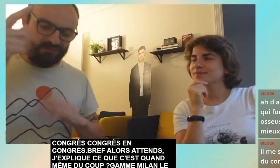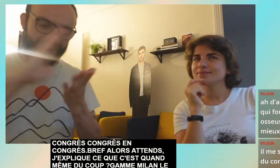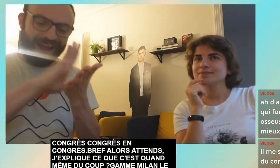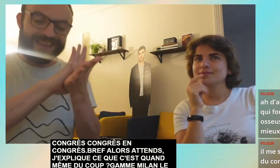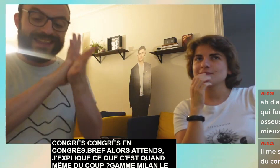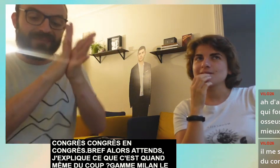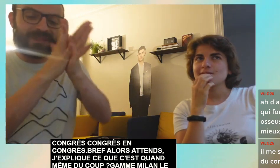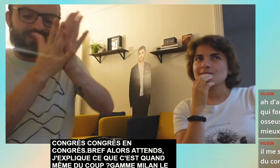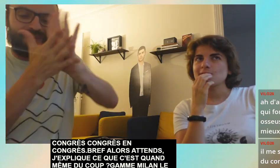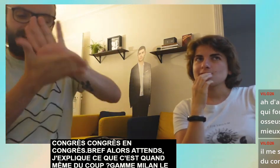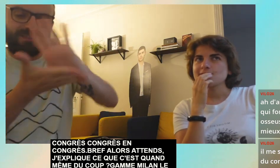pour